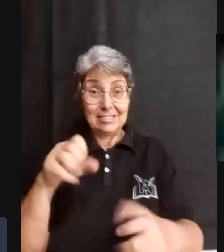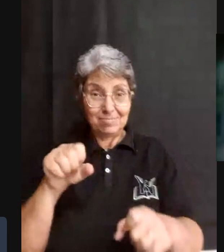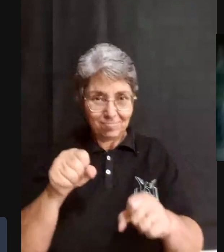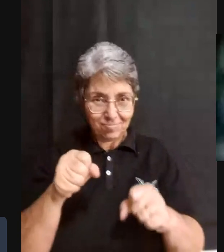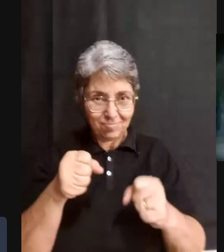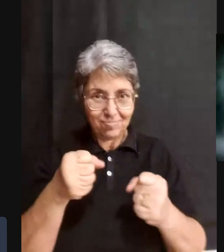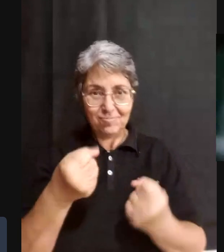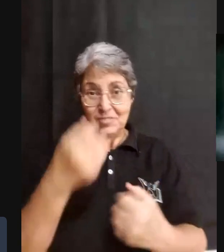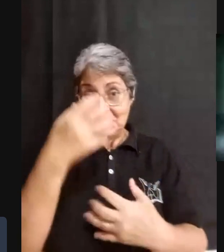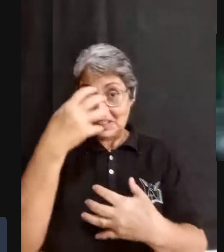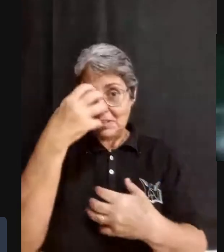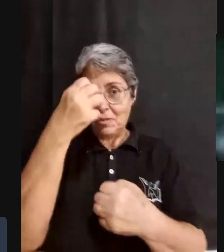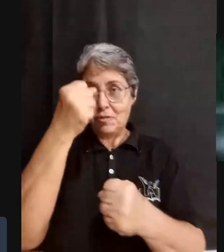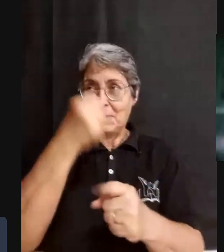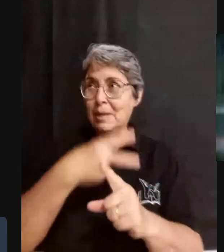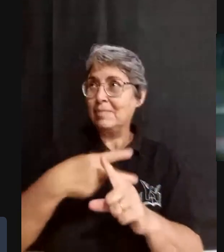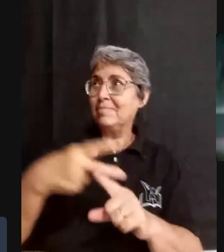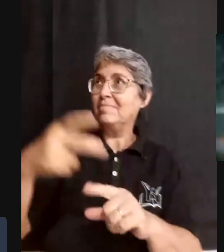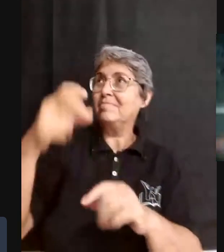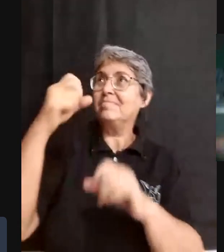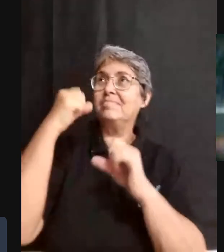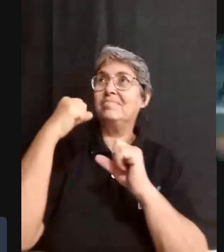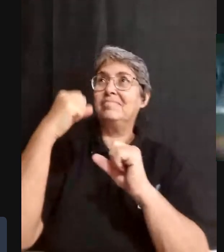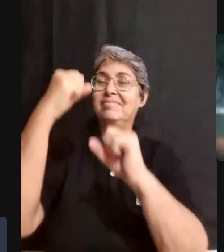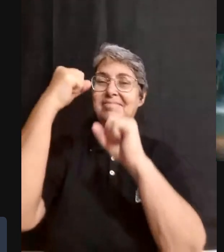vencer, justiça